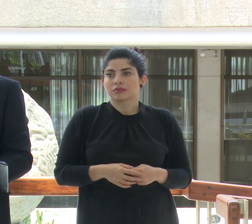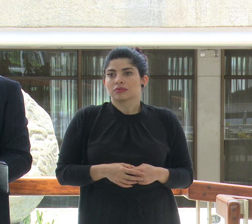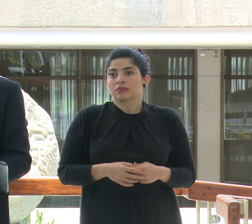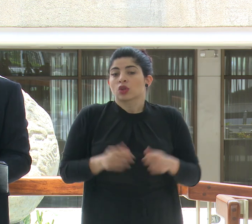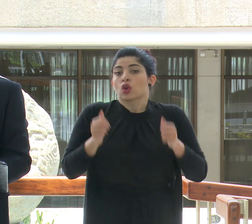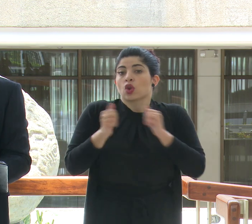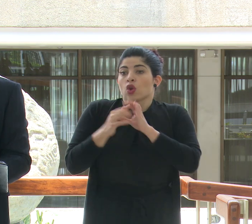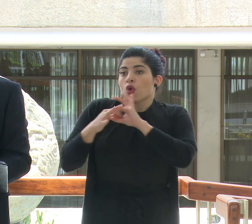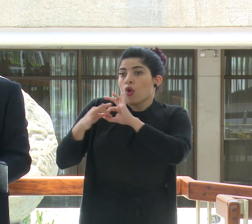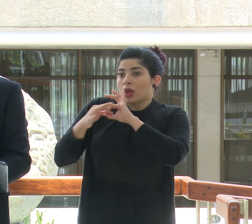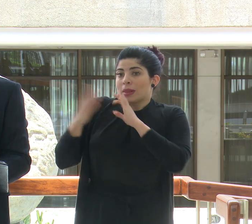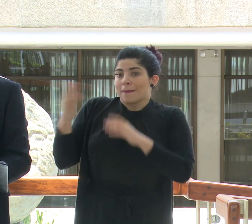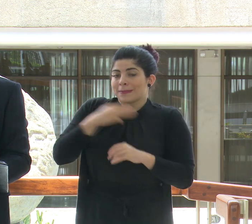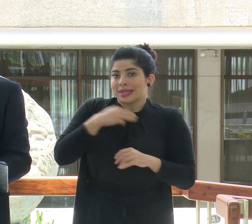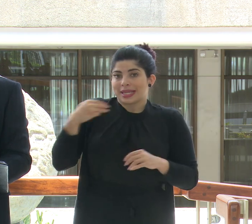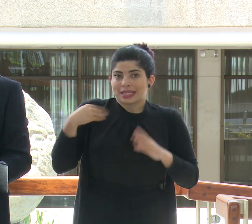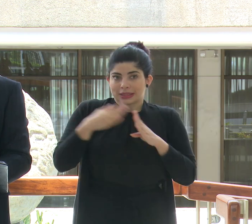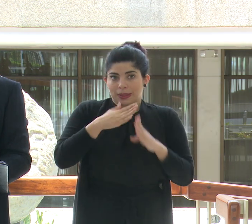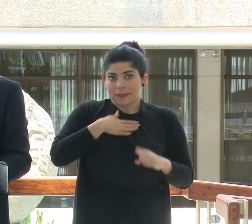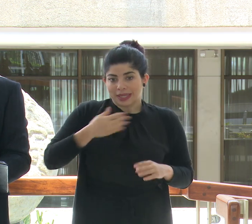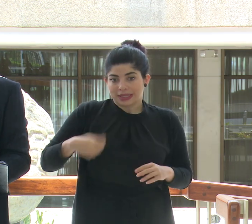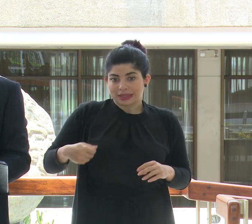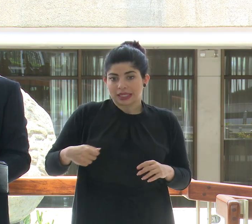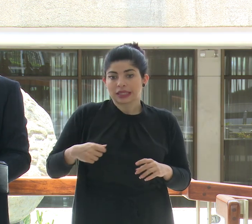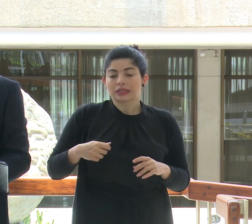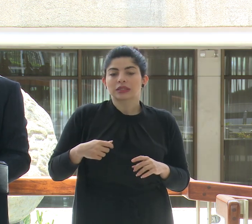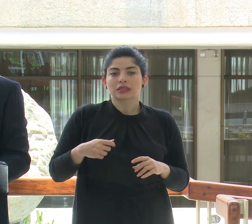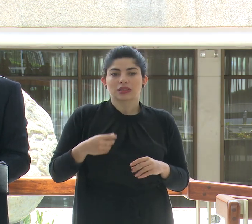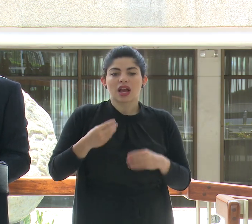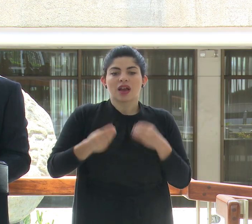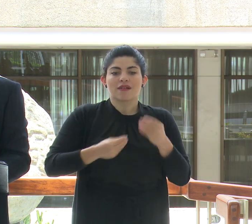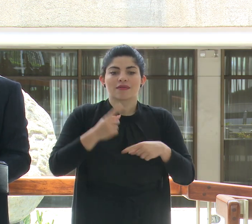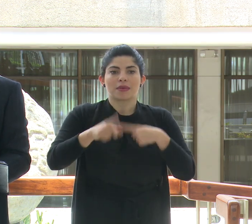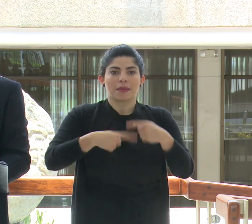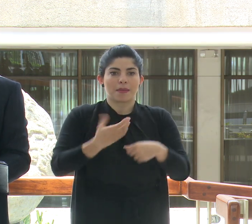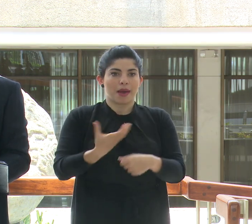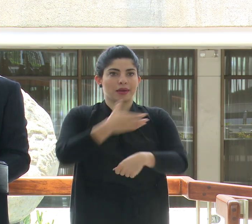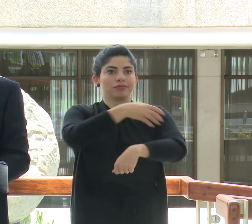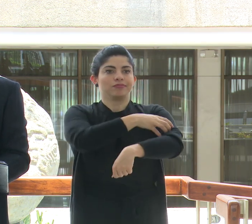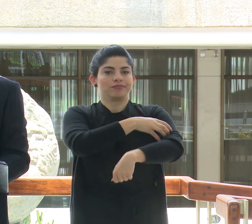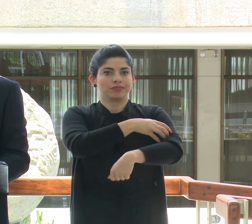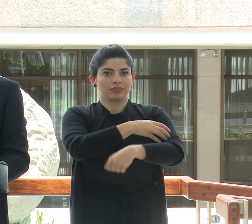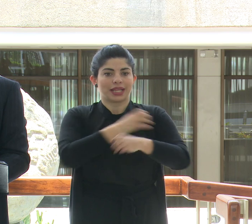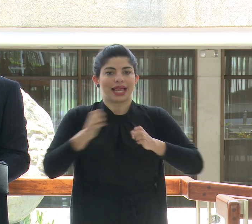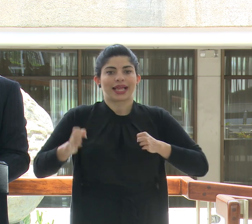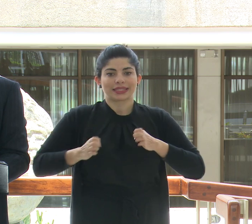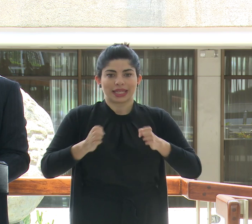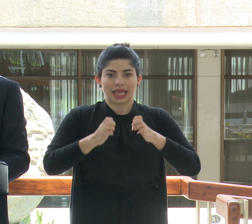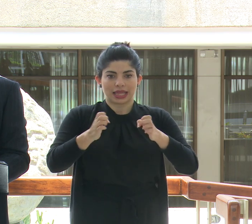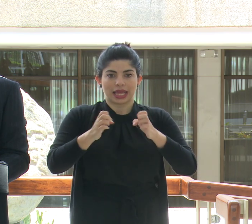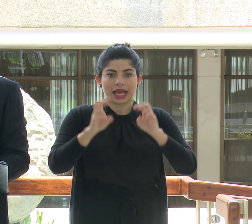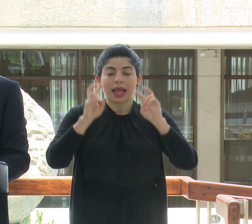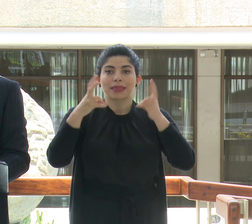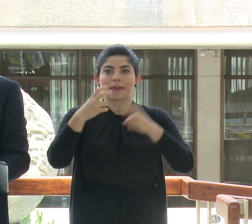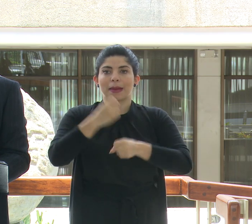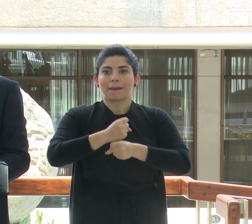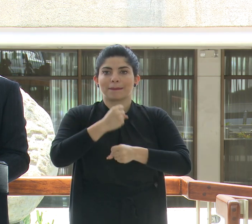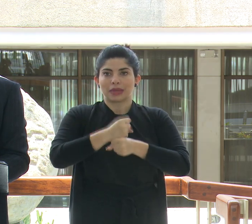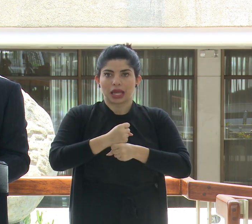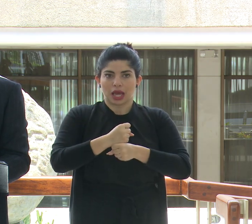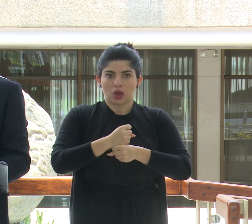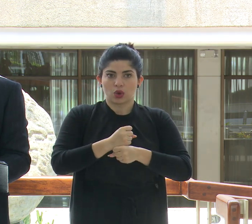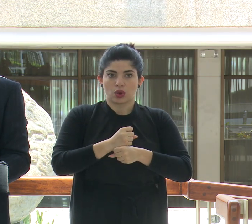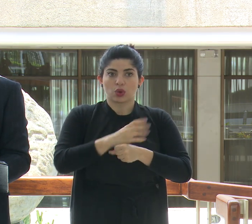con la coordinación del ministro de la Presidencia, estaremos fortaleciendo nuestra estrategia en materia de empleo